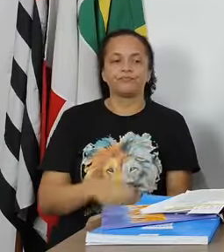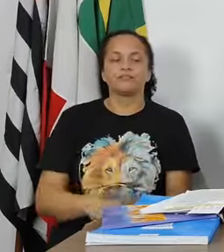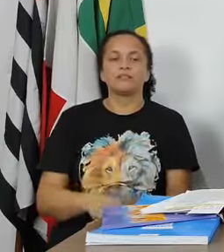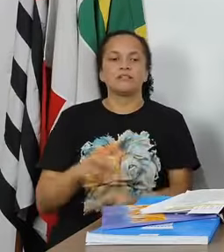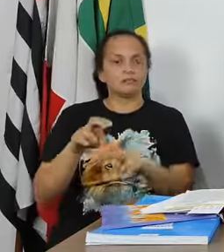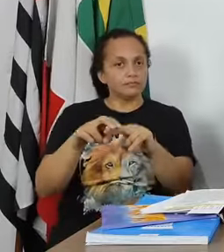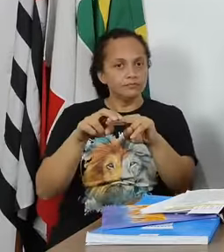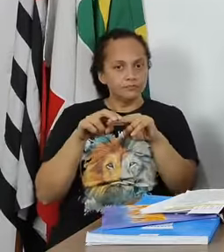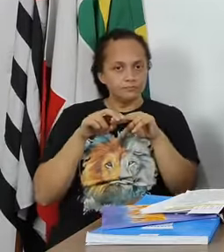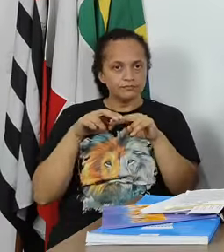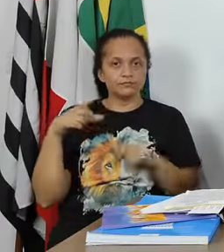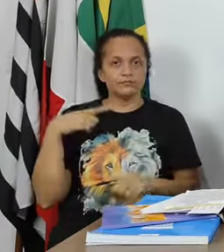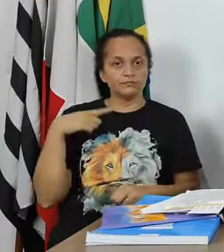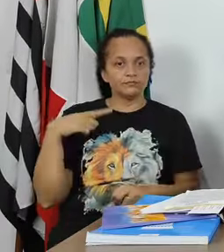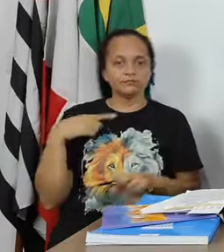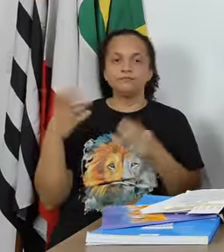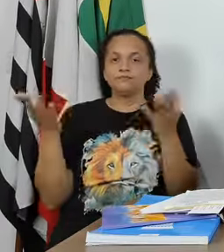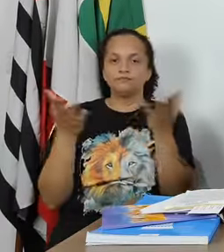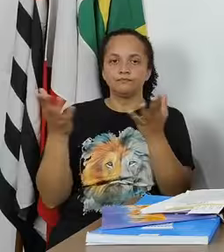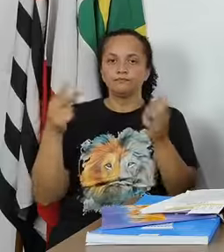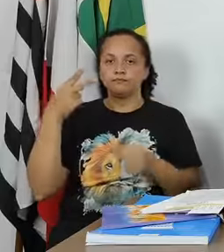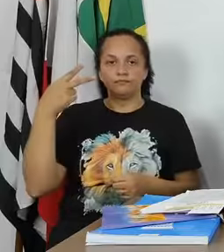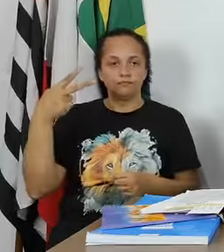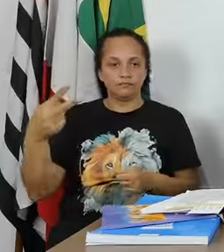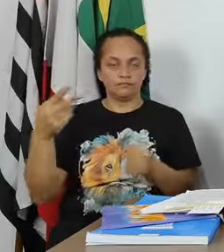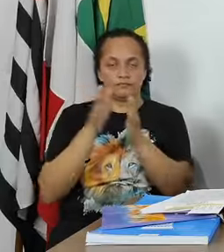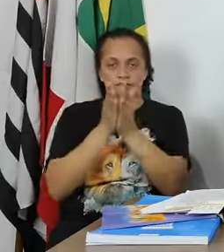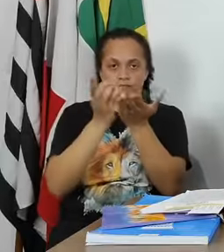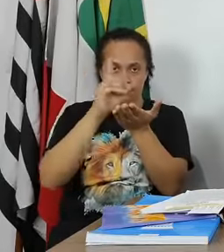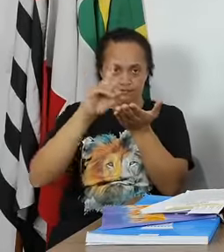para os irmãos dois textos, onde a gente pode aqui